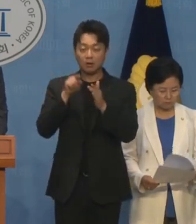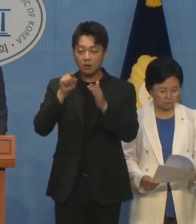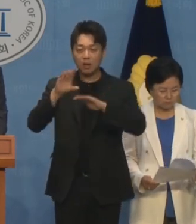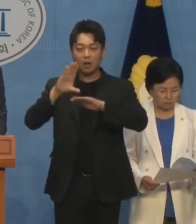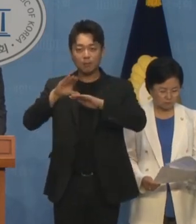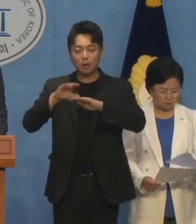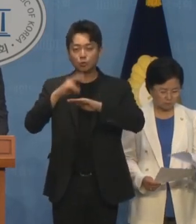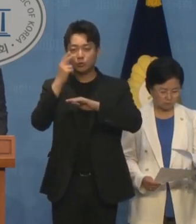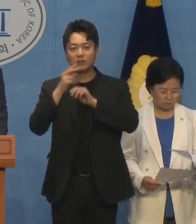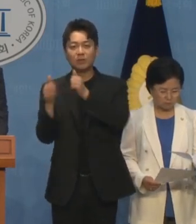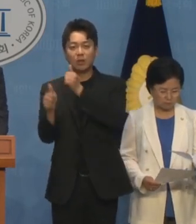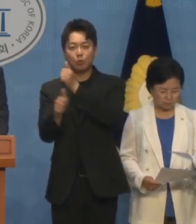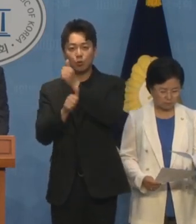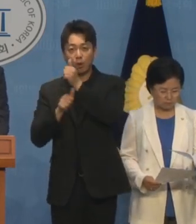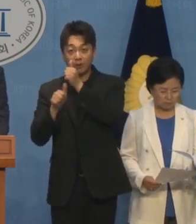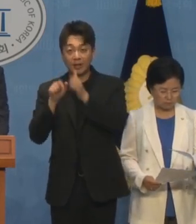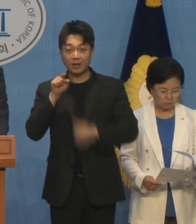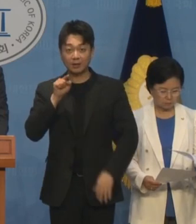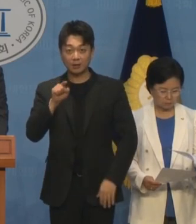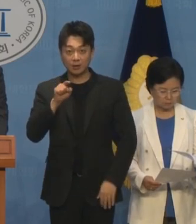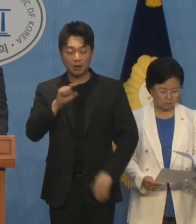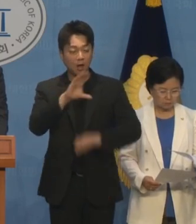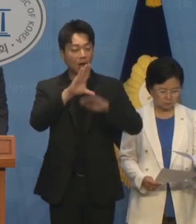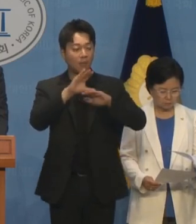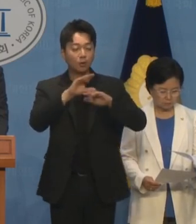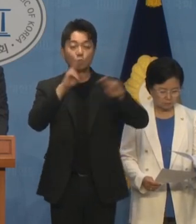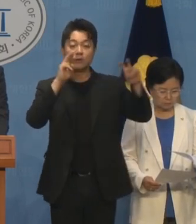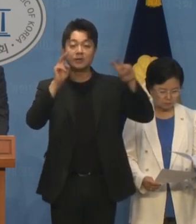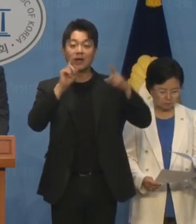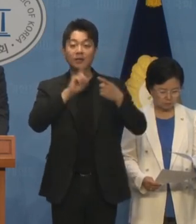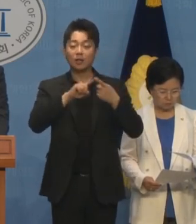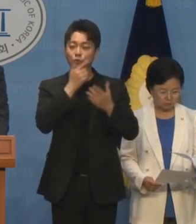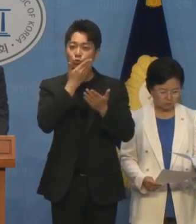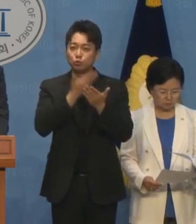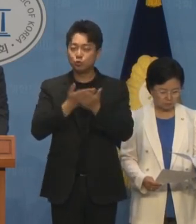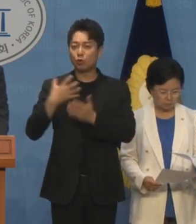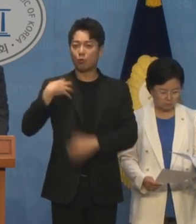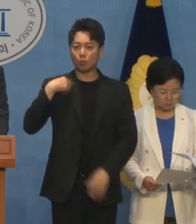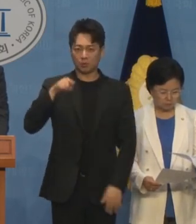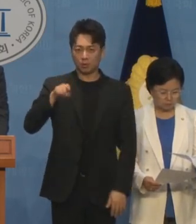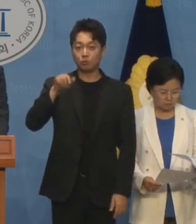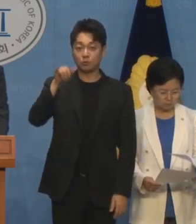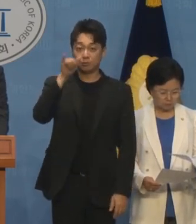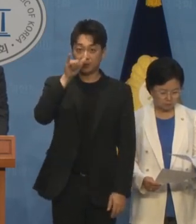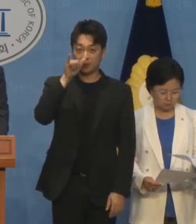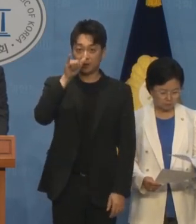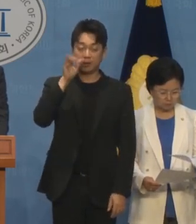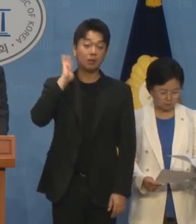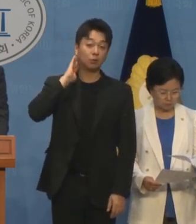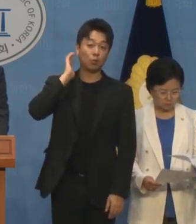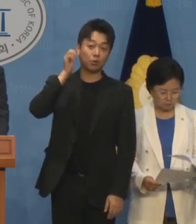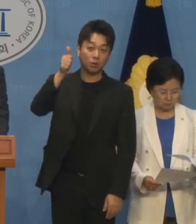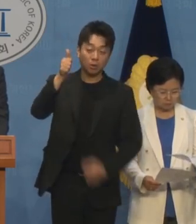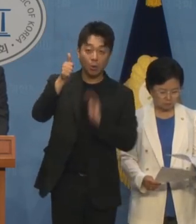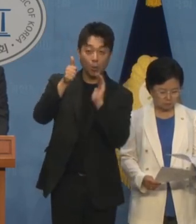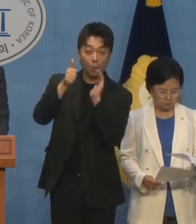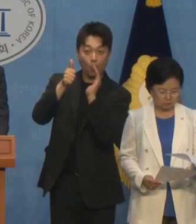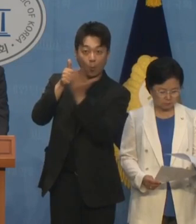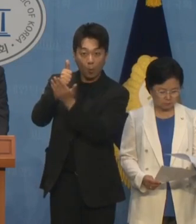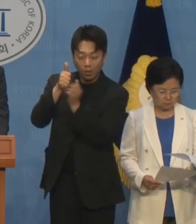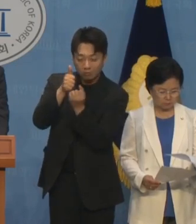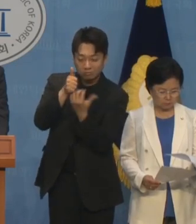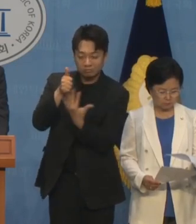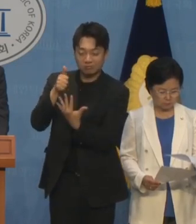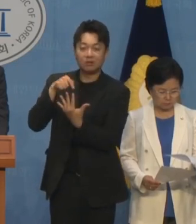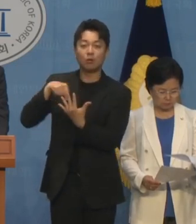대한 중대한 결정들을 좌우하고 있습니다. 윤석열 대통령의 호위무사라는 별명까지 붙은